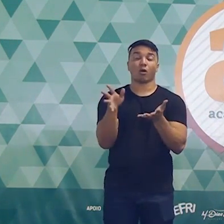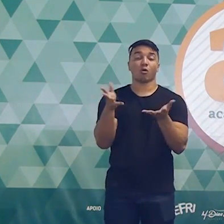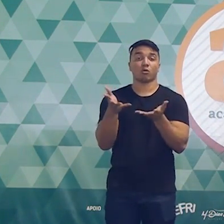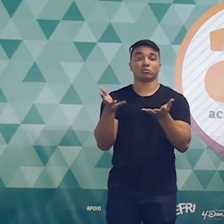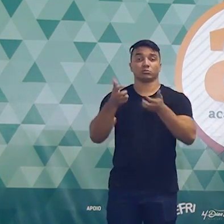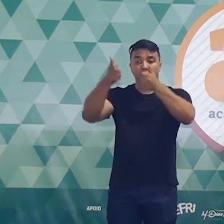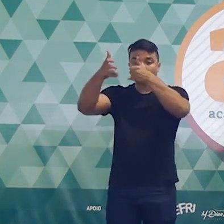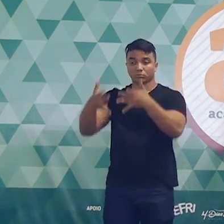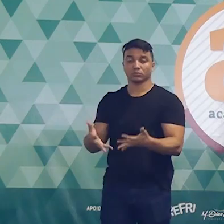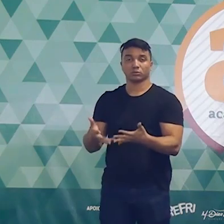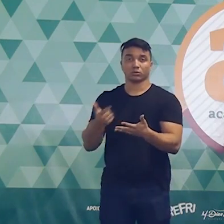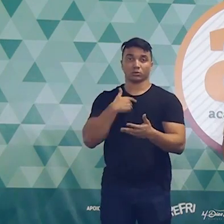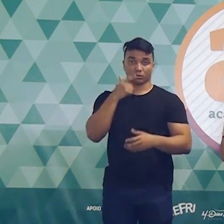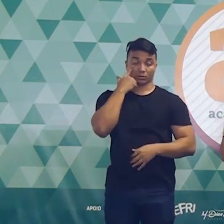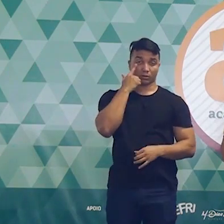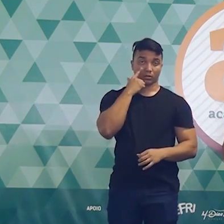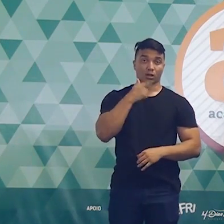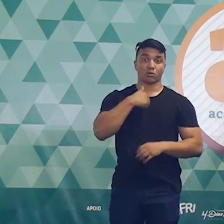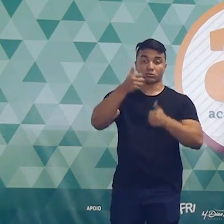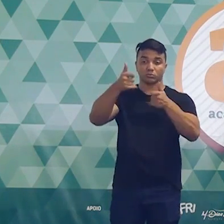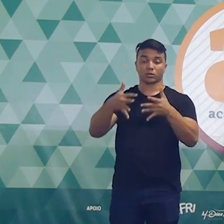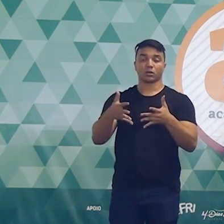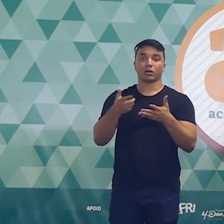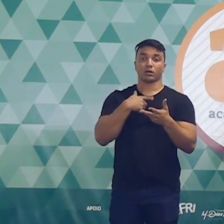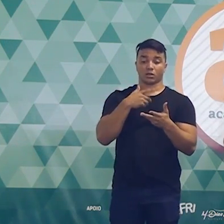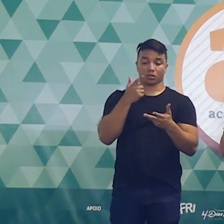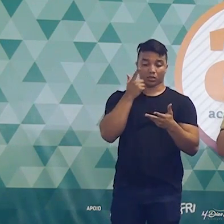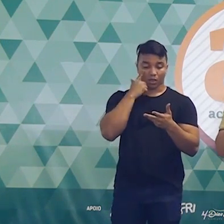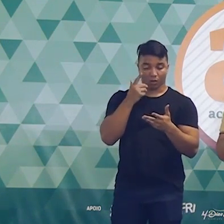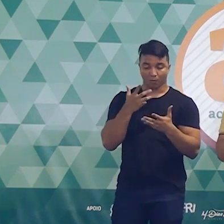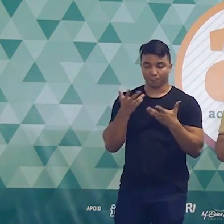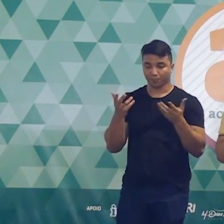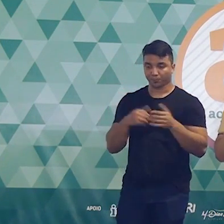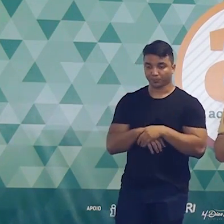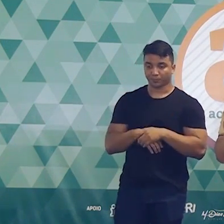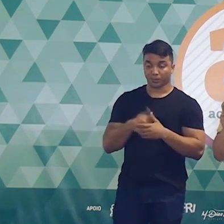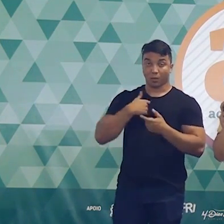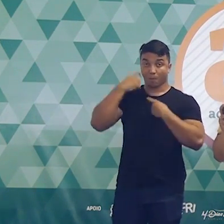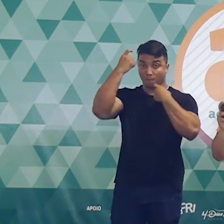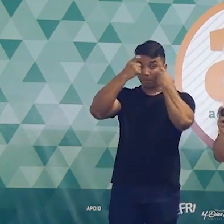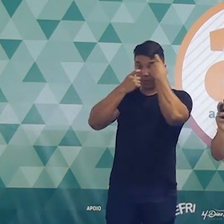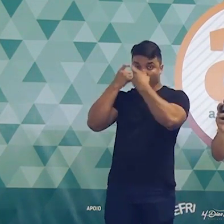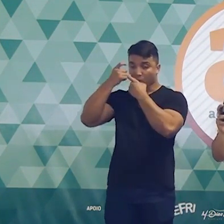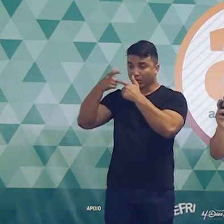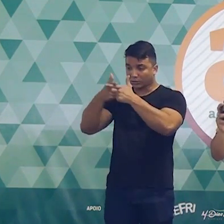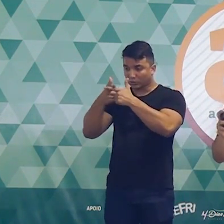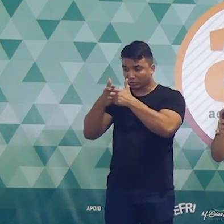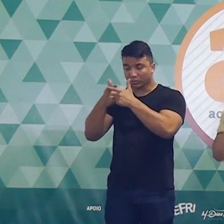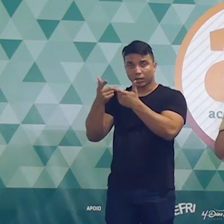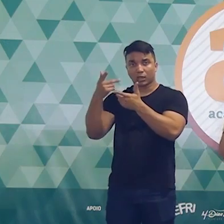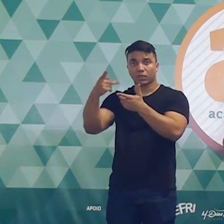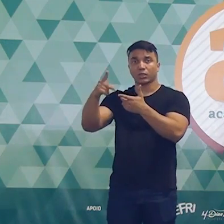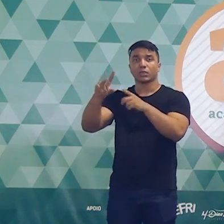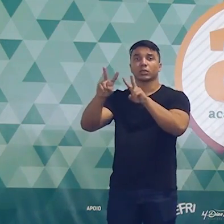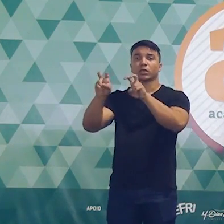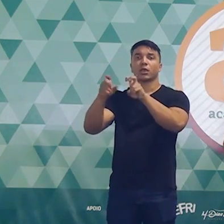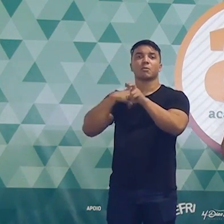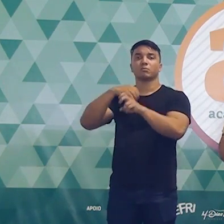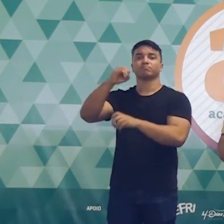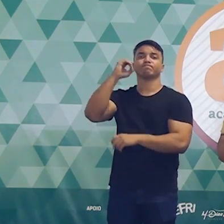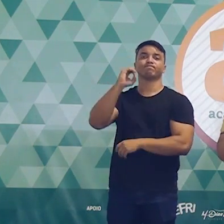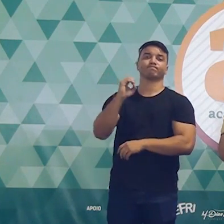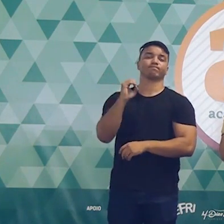aqui agora. O que eu estou dizendo para você é o seguinte: a minha preocupação com o tema que vai cair no dia 5 é